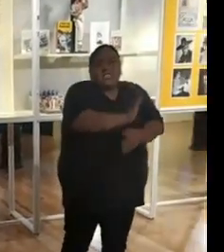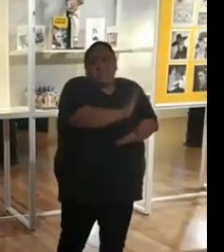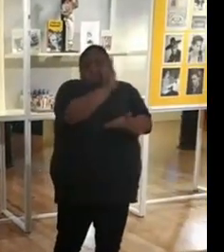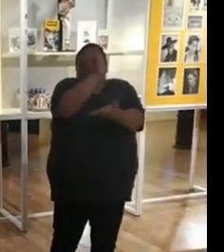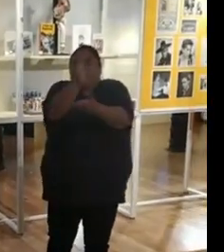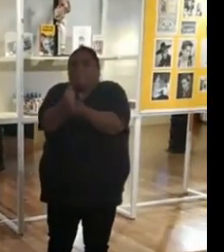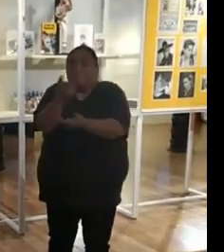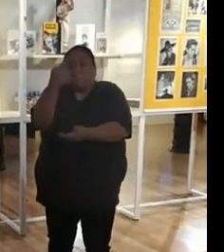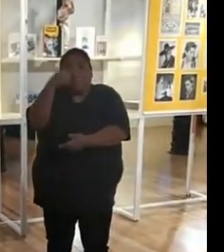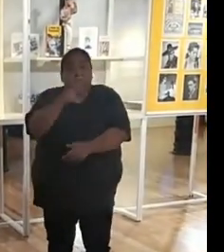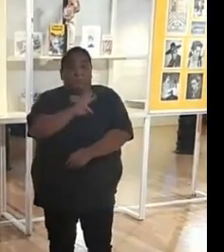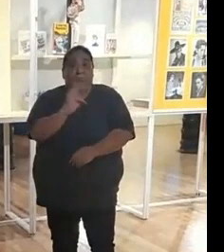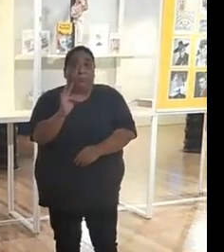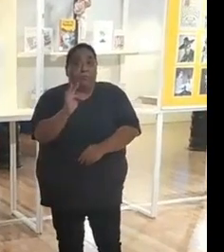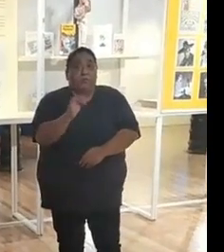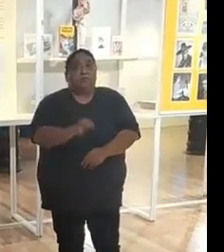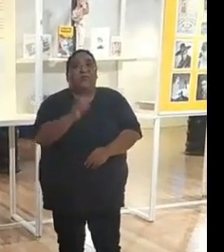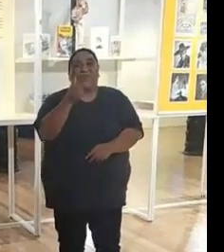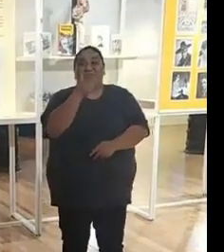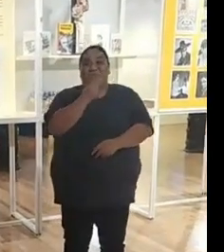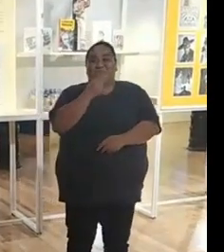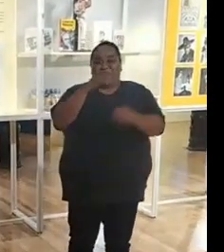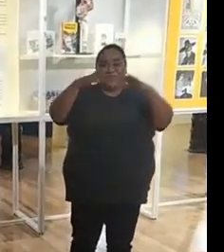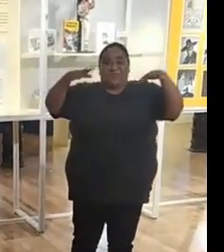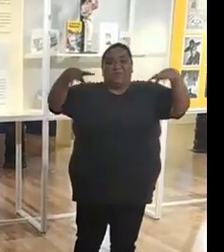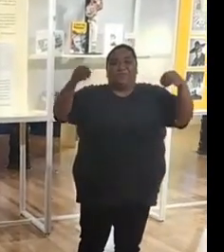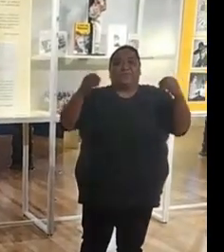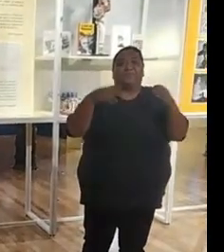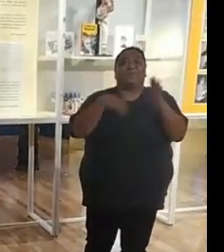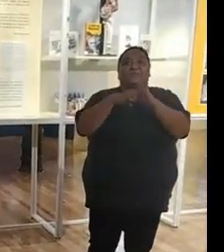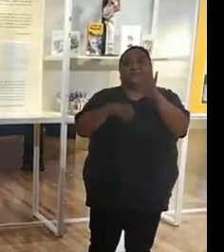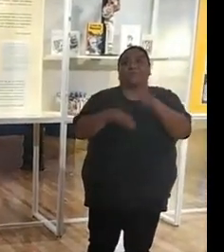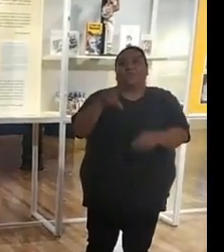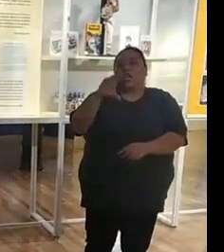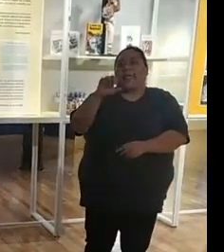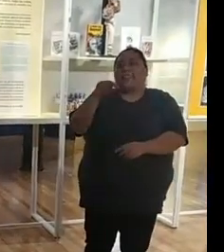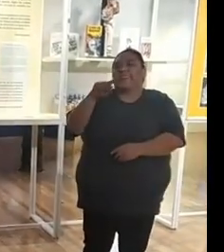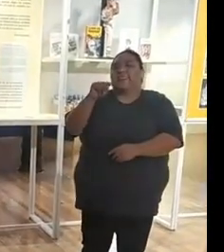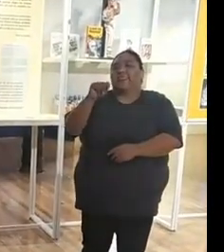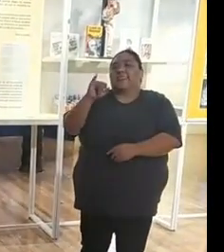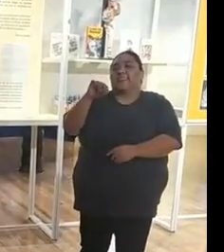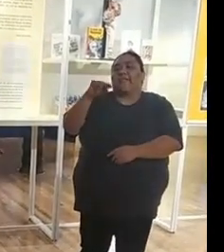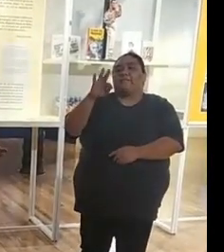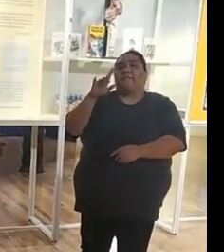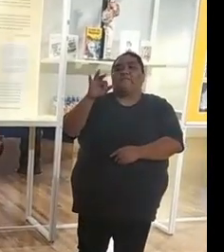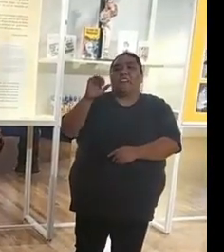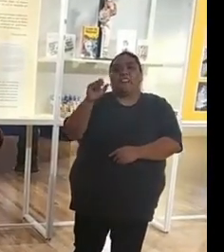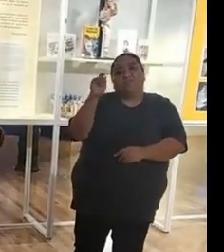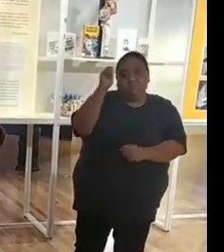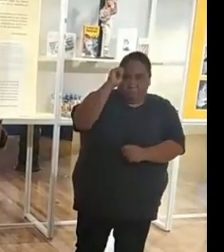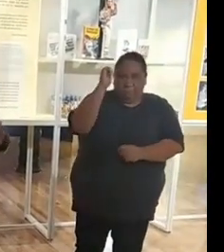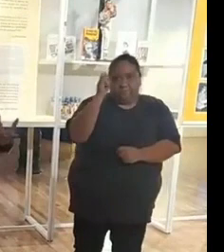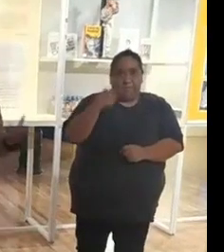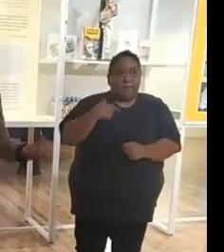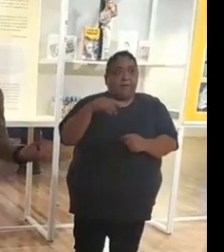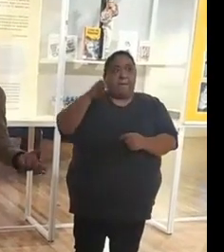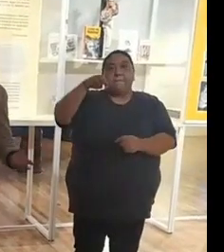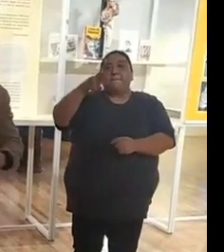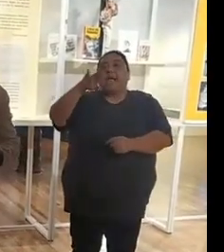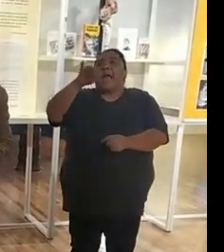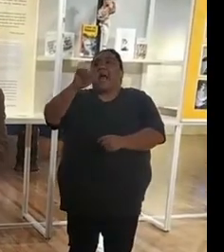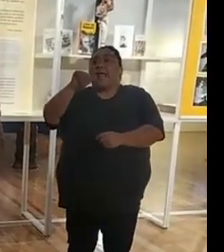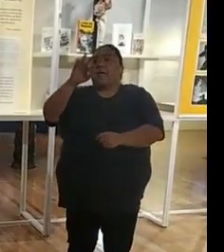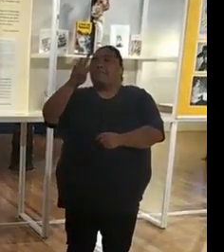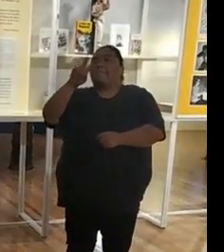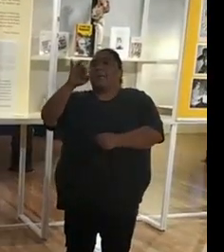formó en las carpas fue Cantinflas, incluso María Victoria se llegaba a ver en estas carpas y el pueblo